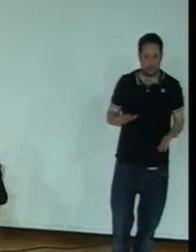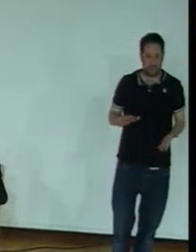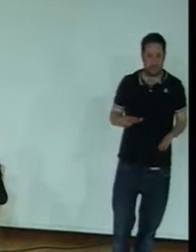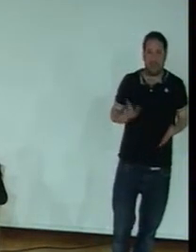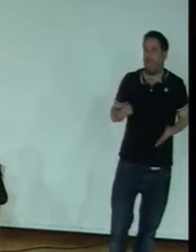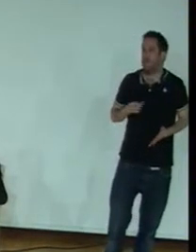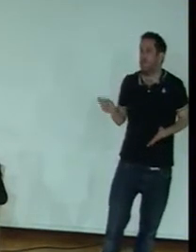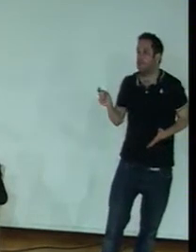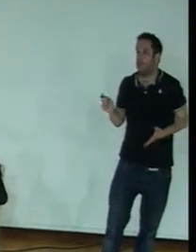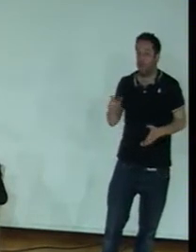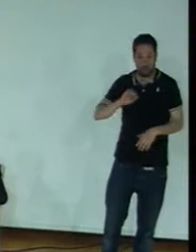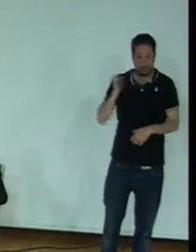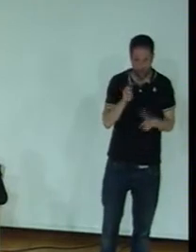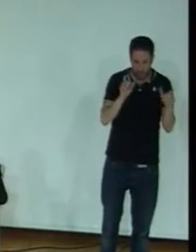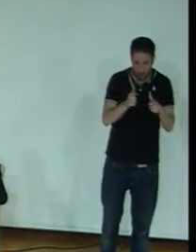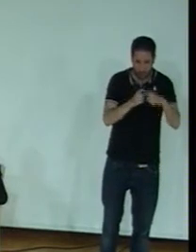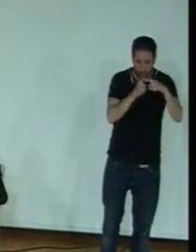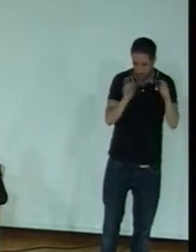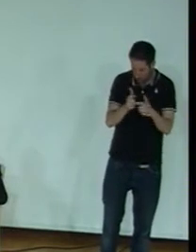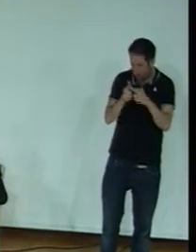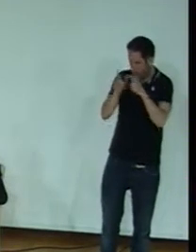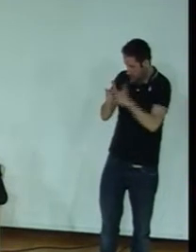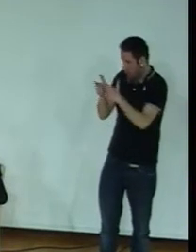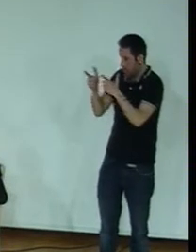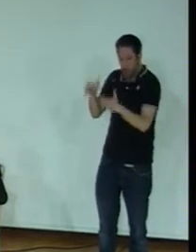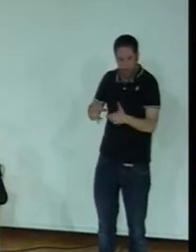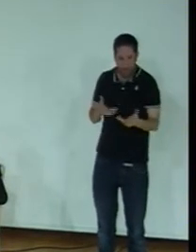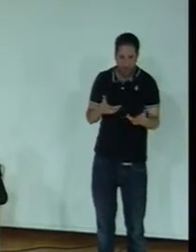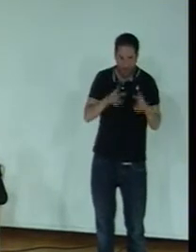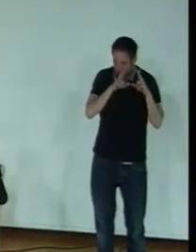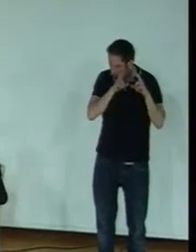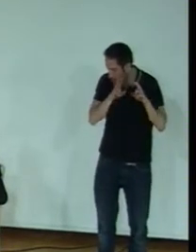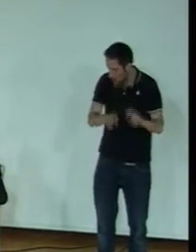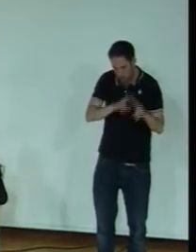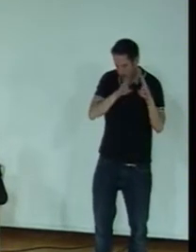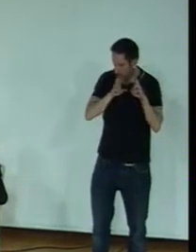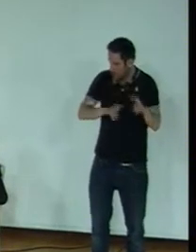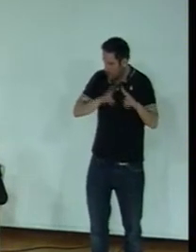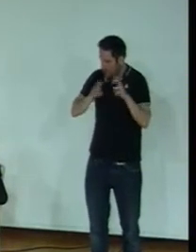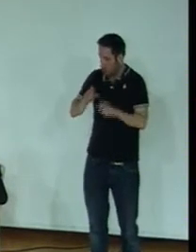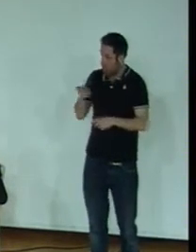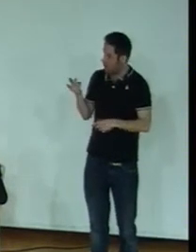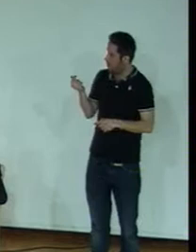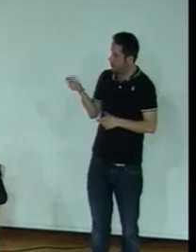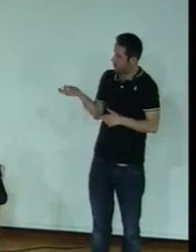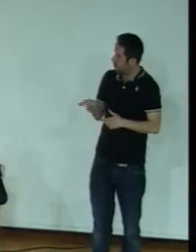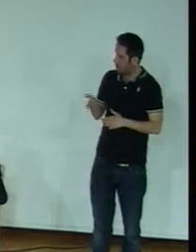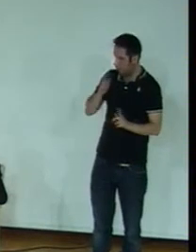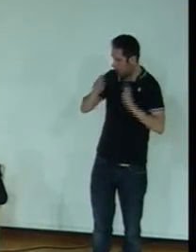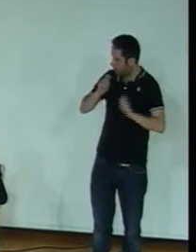Et bien sûr, pour chaque détection d'un faux positif, il faudra nécessairement mener des investigations, engager des moyens d'enquête,